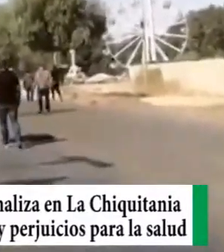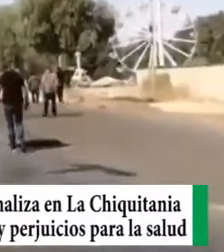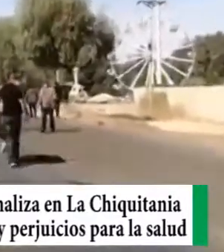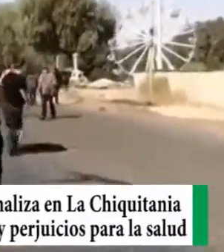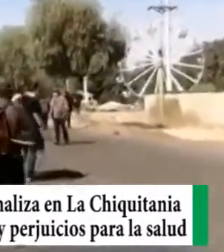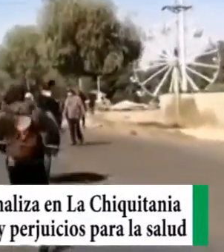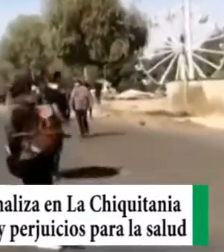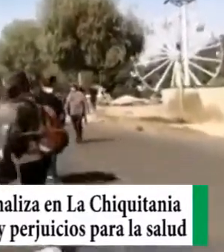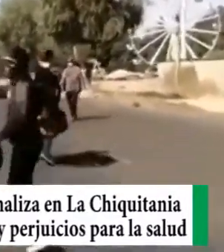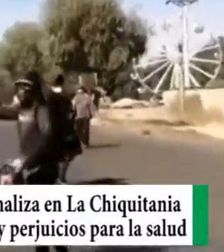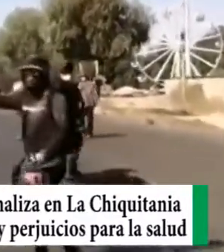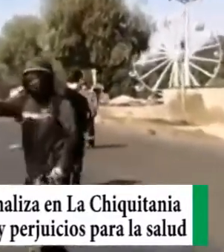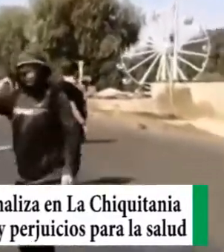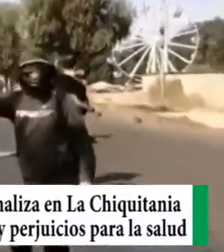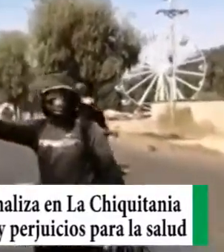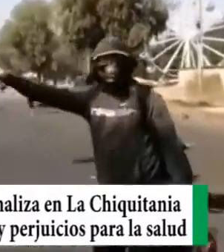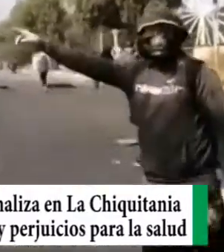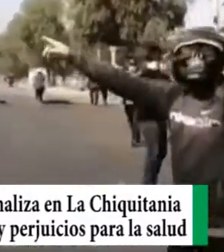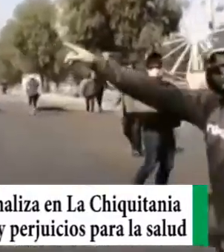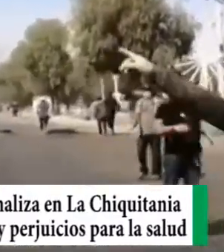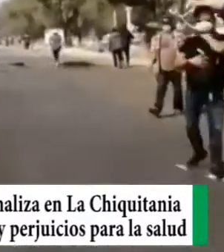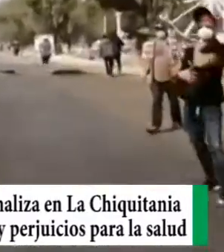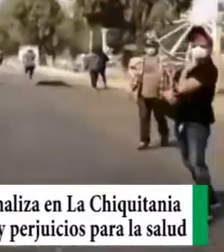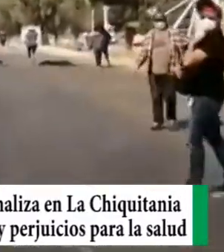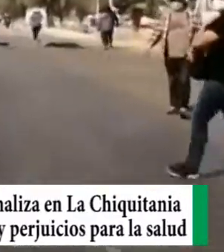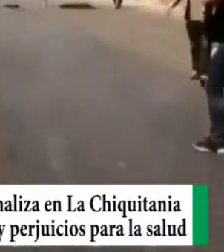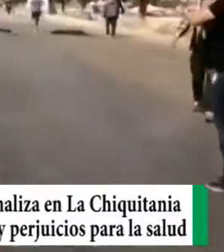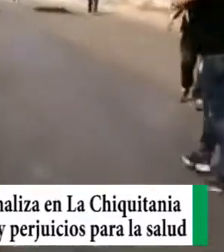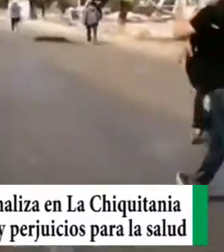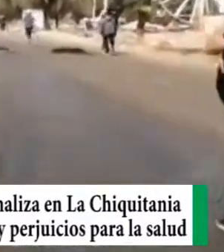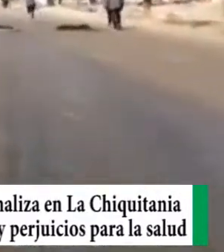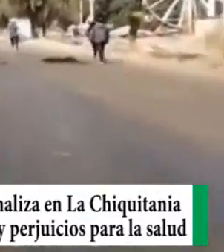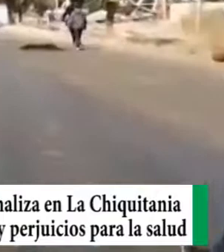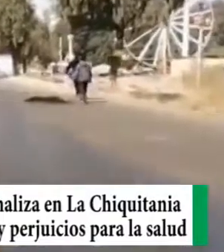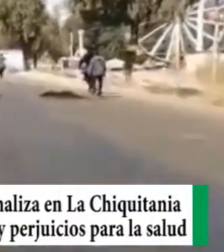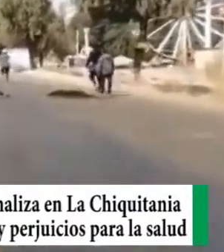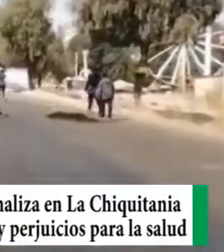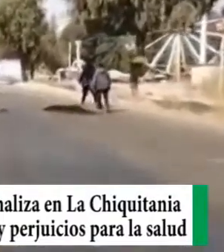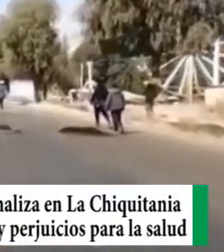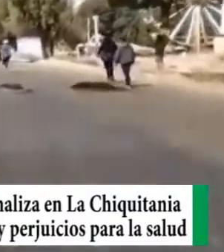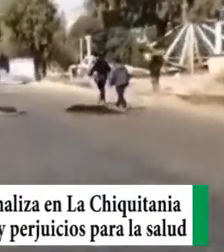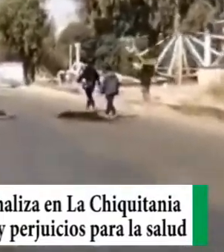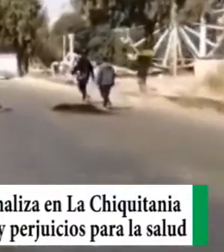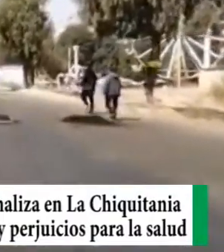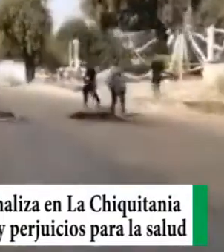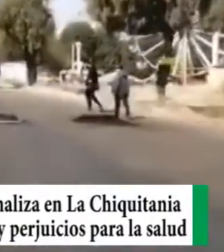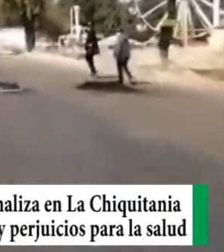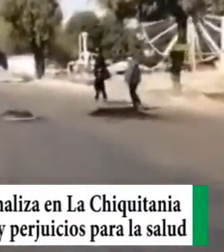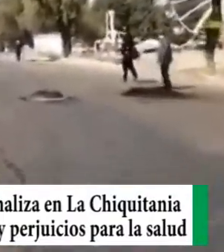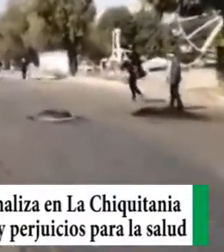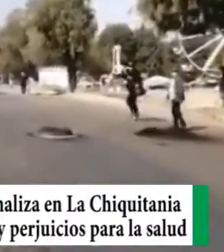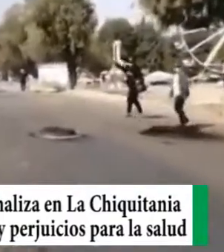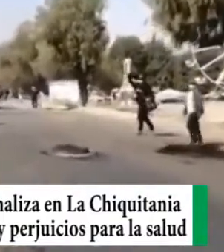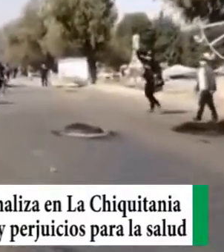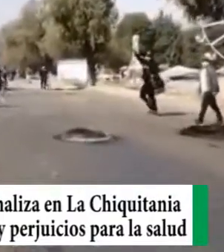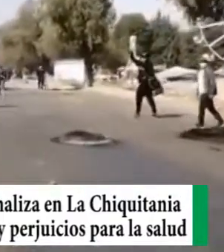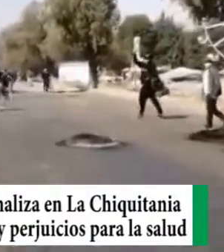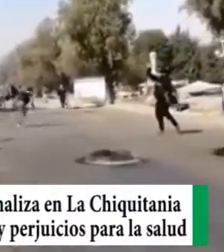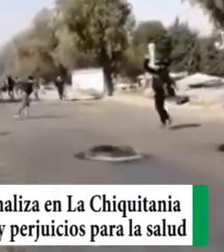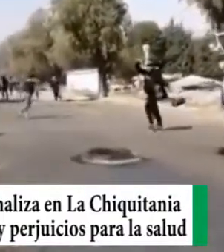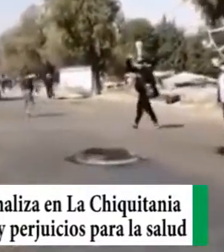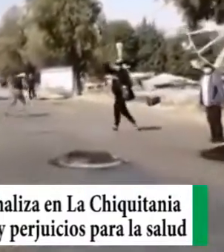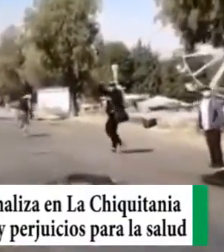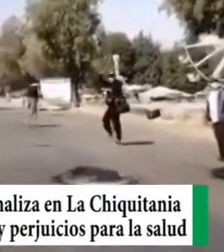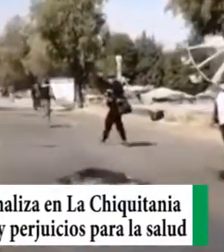Es el panorama en la zona, en el kilómetro 10 al occidente del